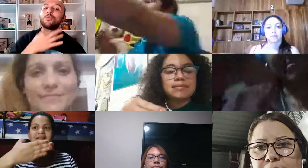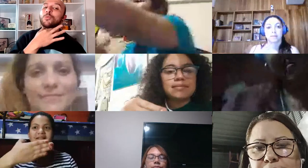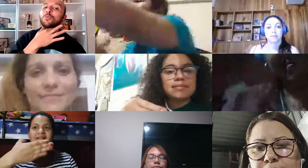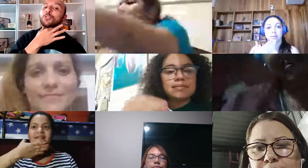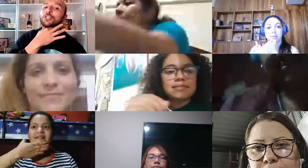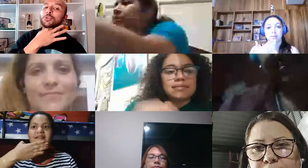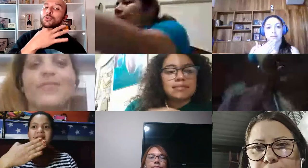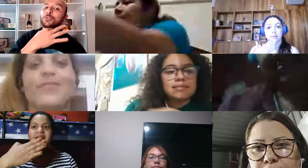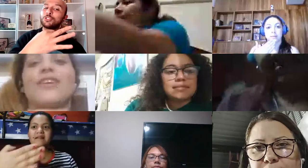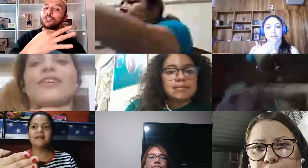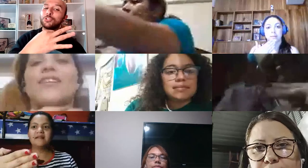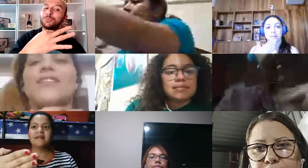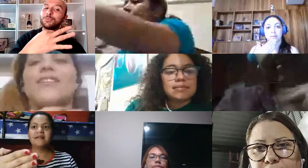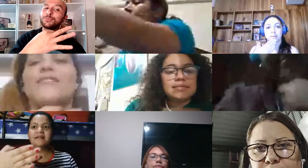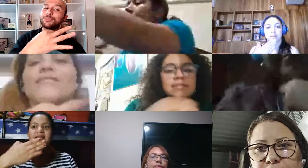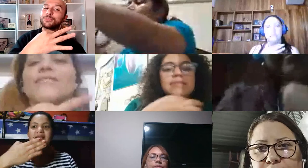Mucho gusto.